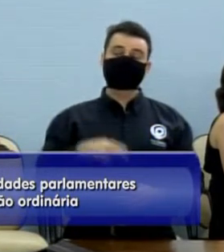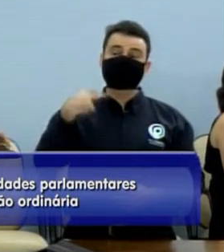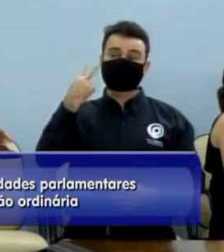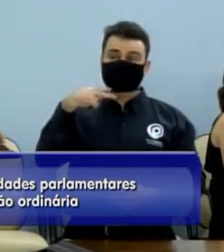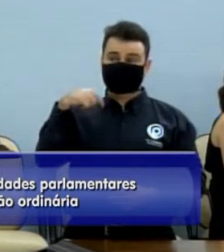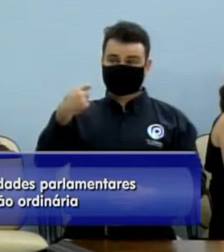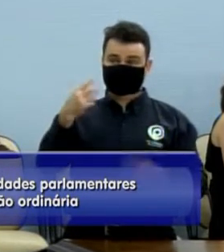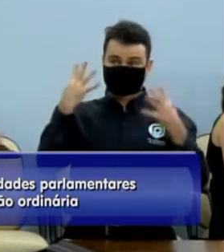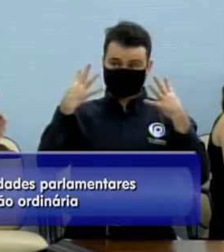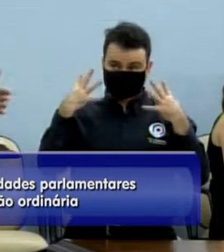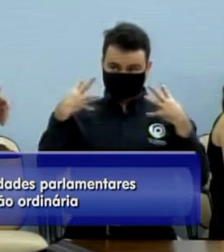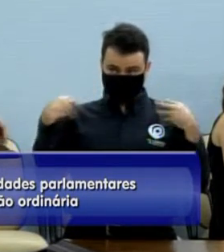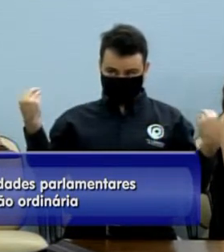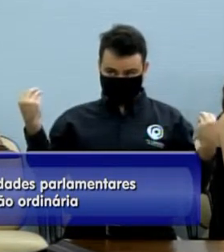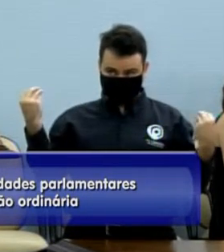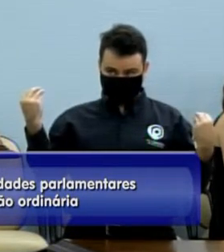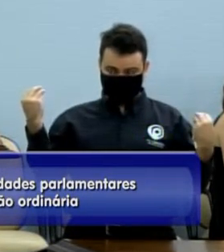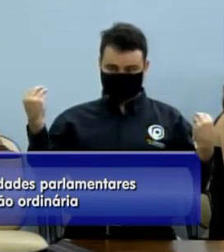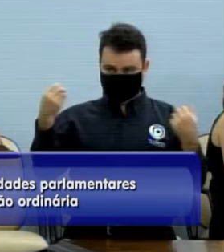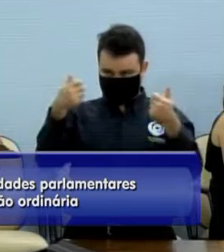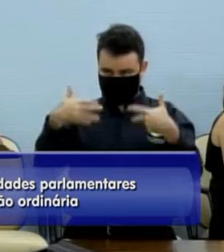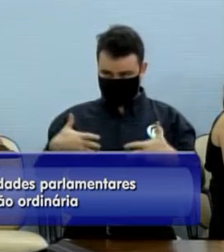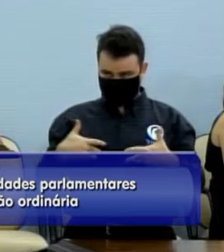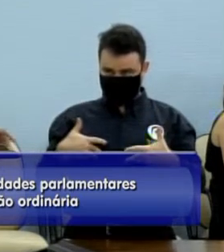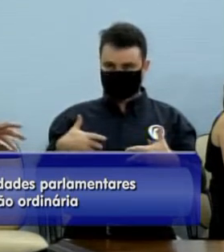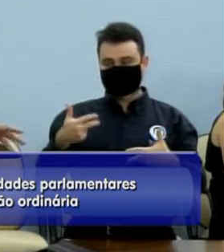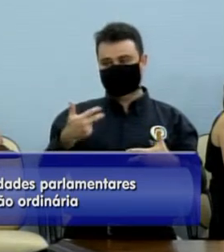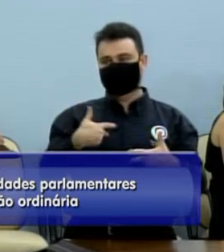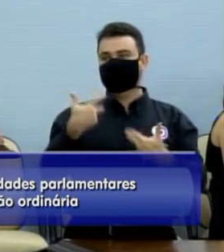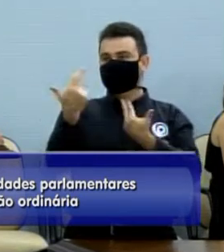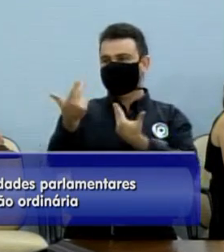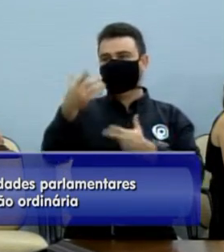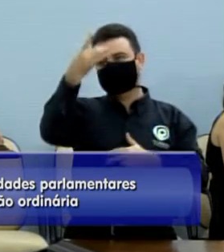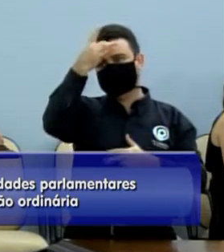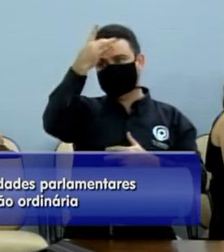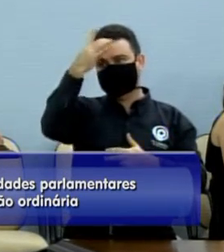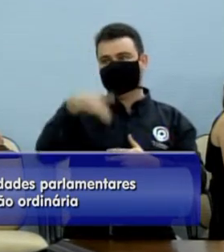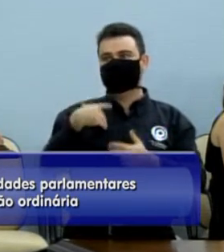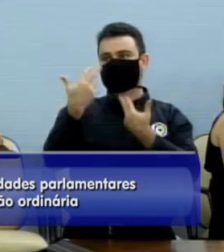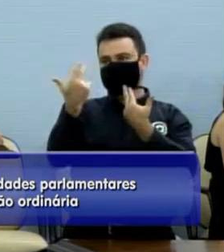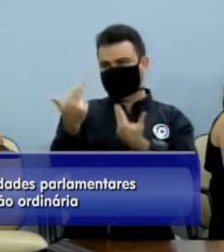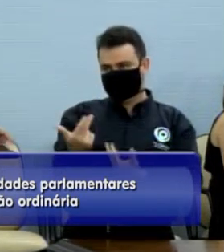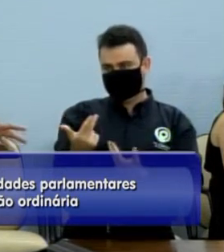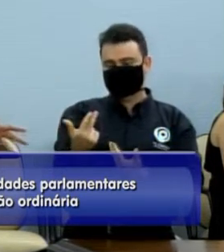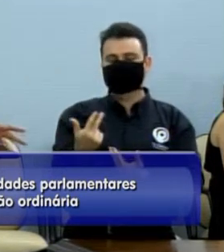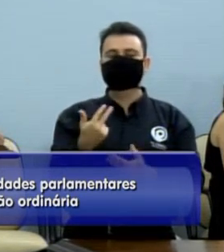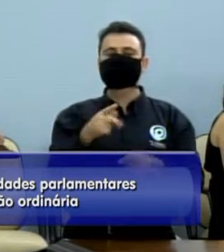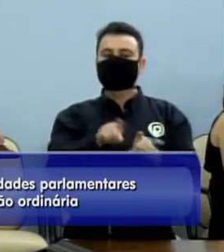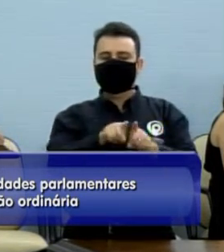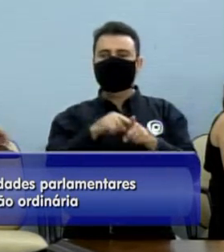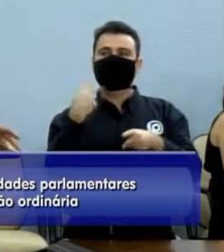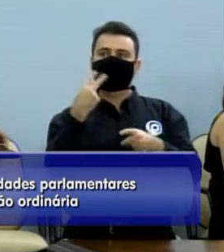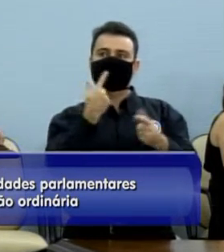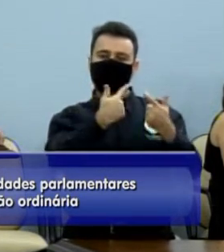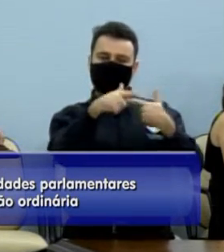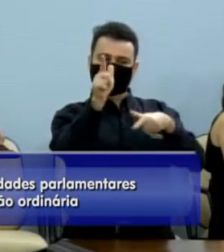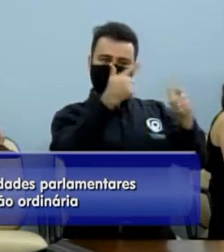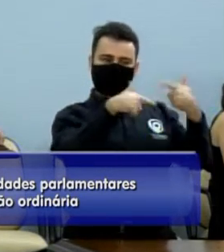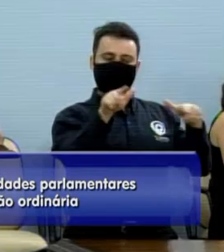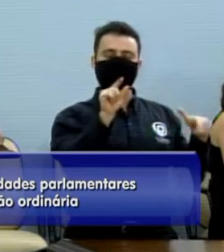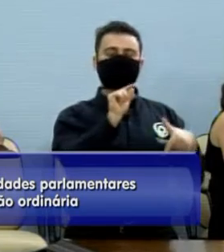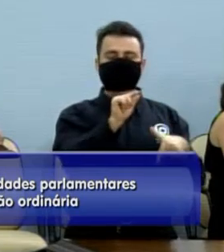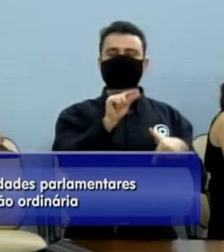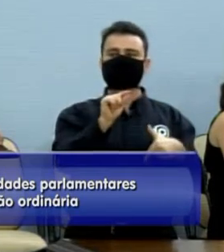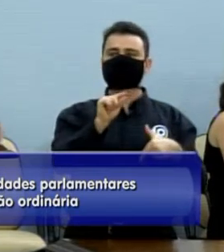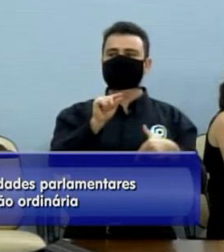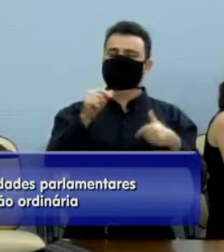Karina Caroline, o Republicanos, juntamente com outros amigos vereadores, sobre a seguinte